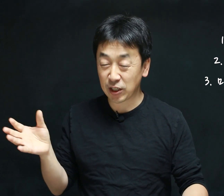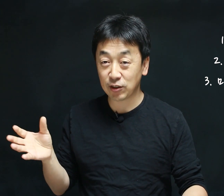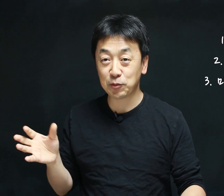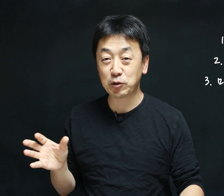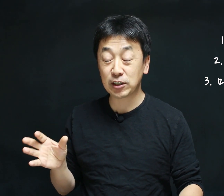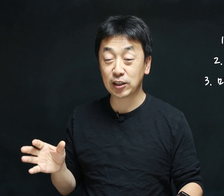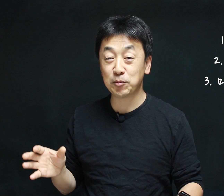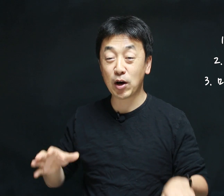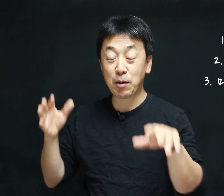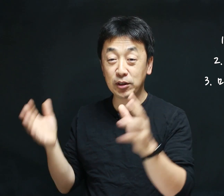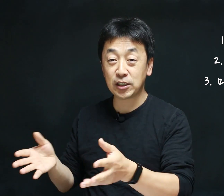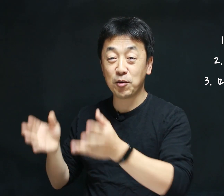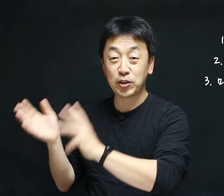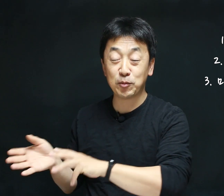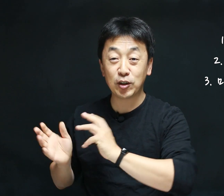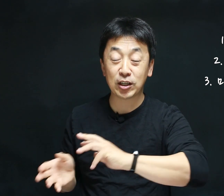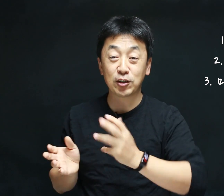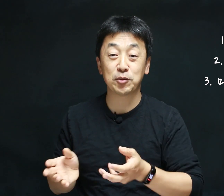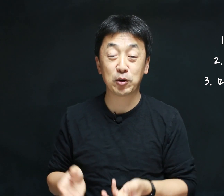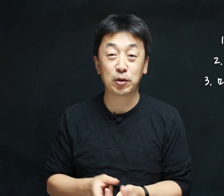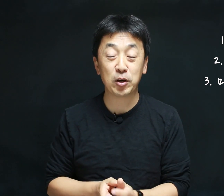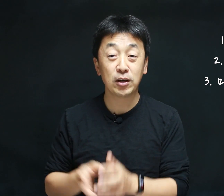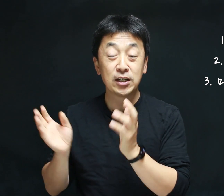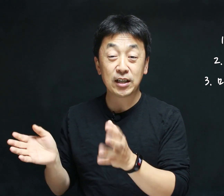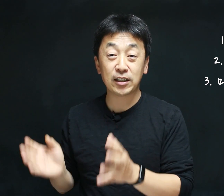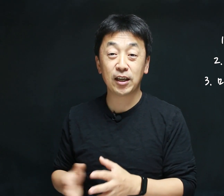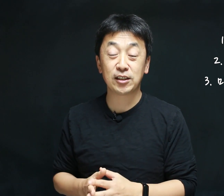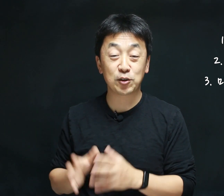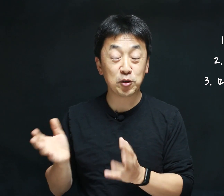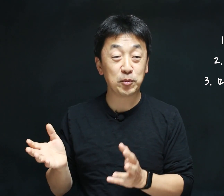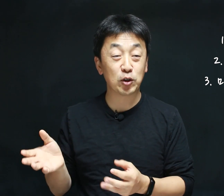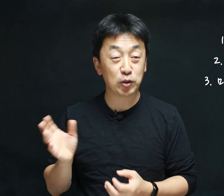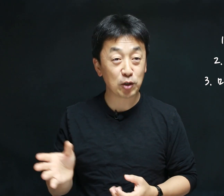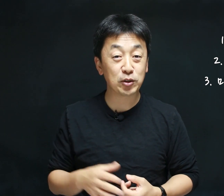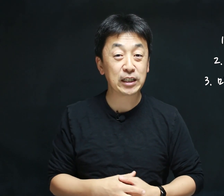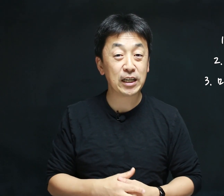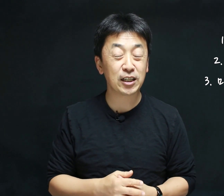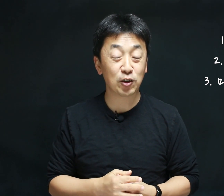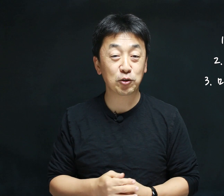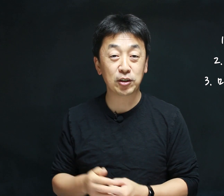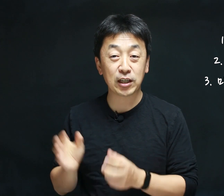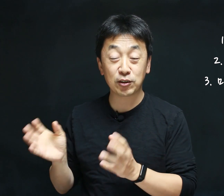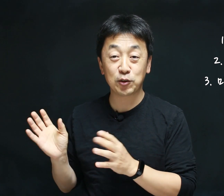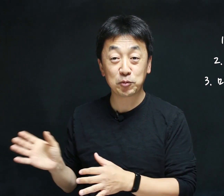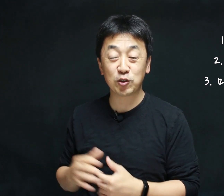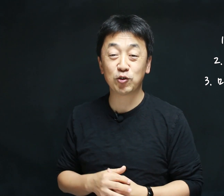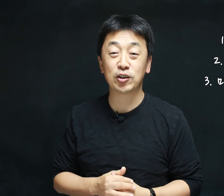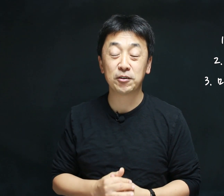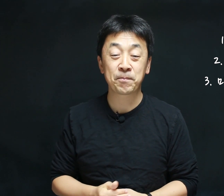단어들을 배우실 때는 뭐 아버지, 어머니 뭐 이런 단어들을 배웠다면 그 안에 이제 조금 여러분들이 이해하기 어려웠던 단어들이 조금 있을 수 있어요.